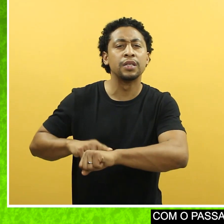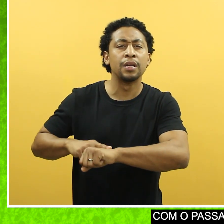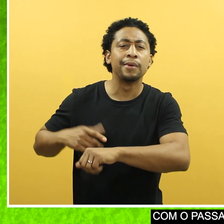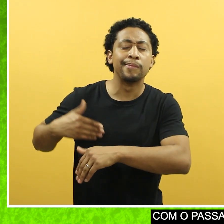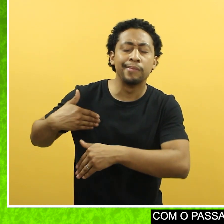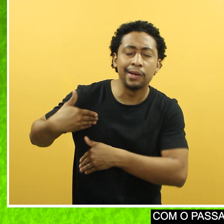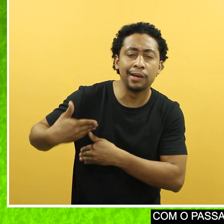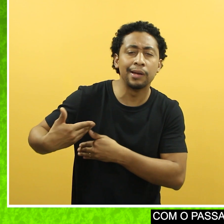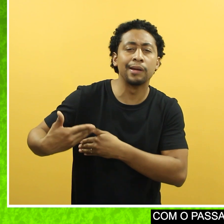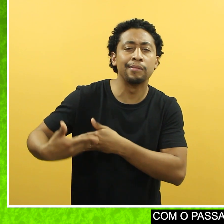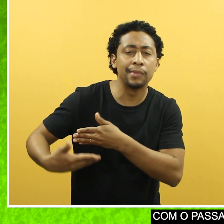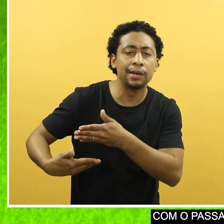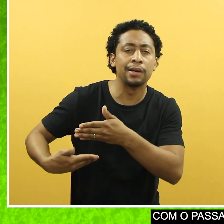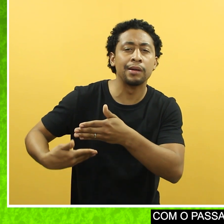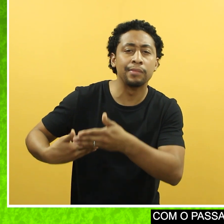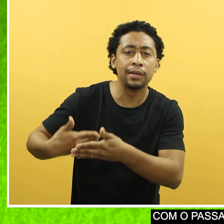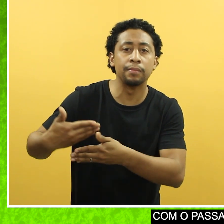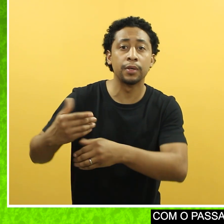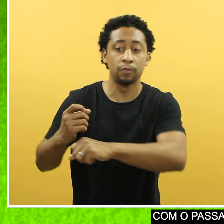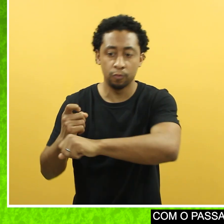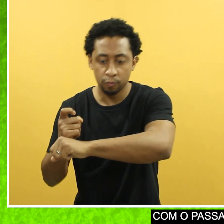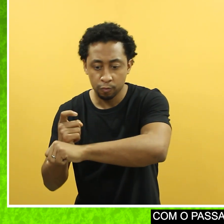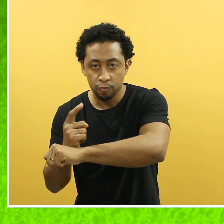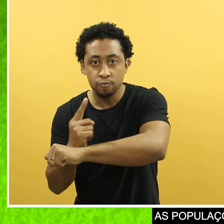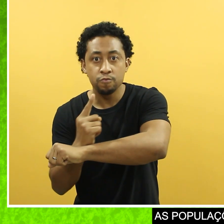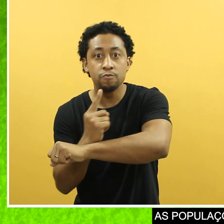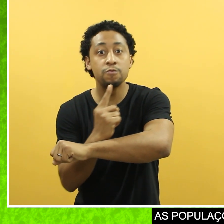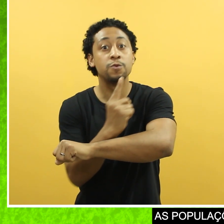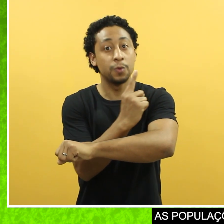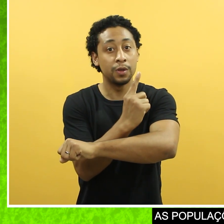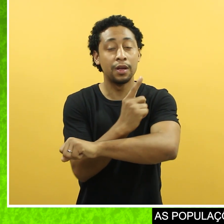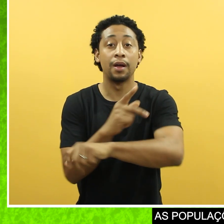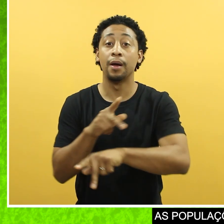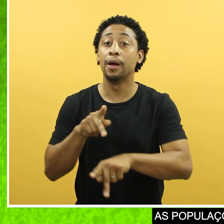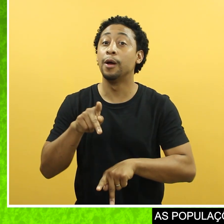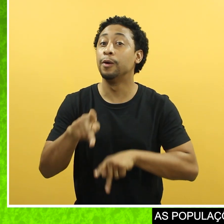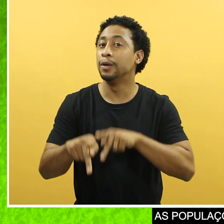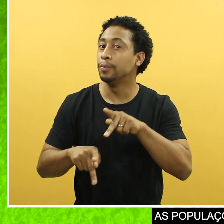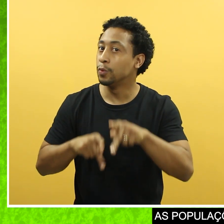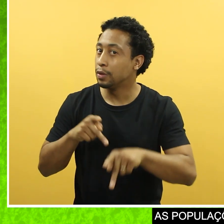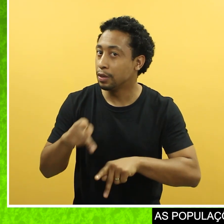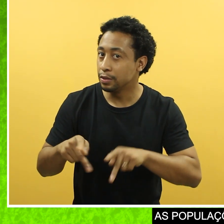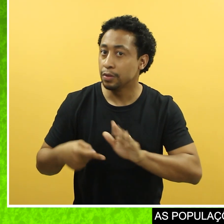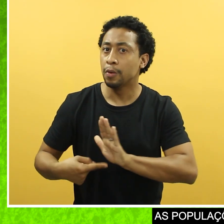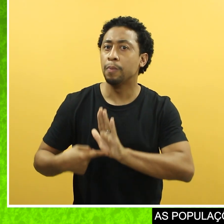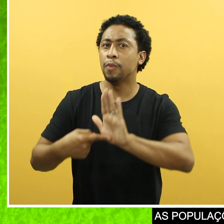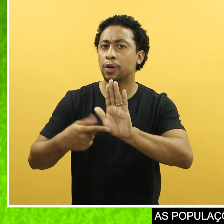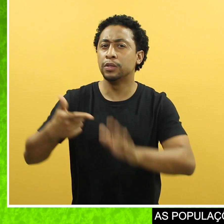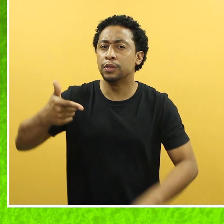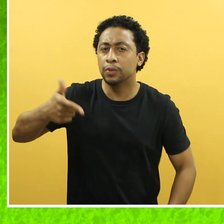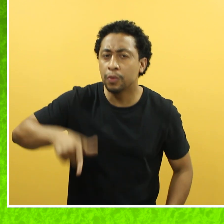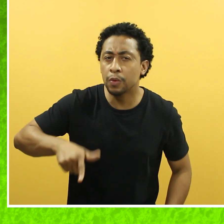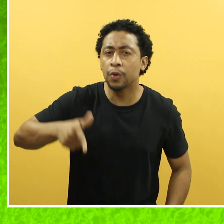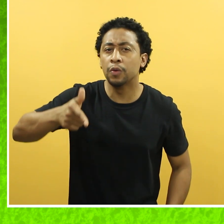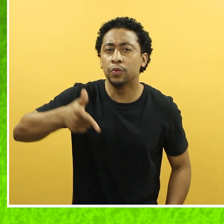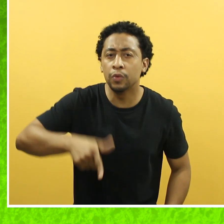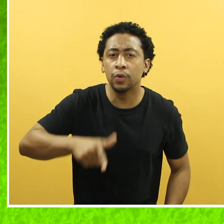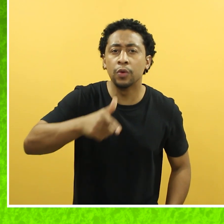com o passar do tempo longo da evolução, as populações passam a ter frequências